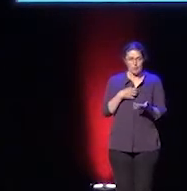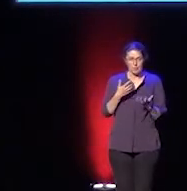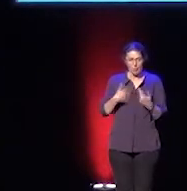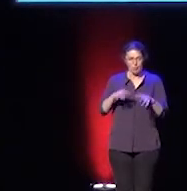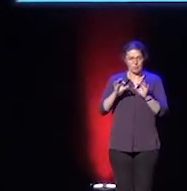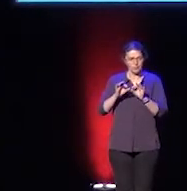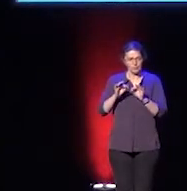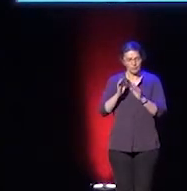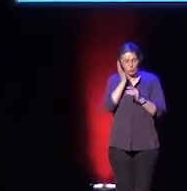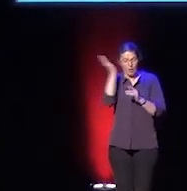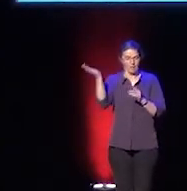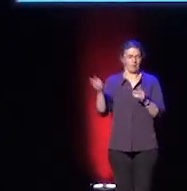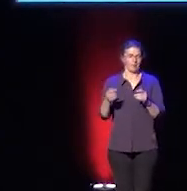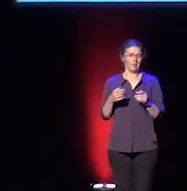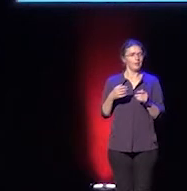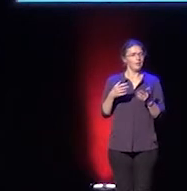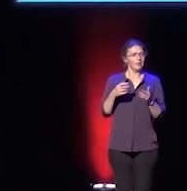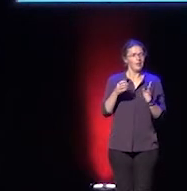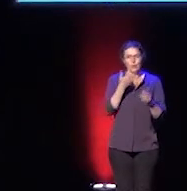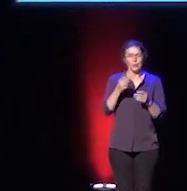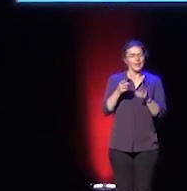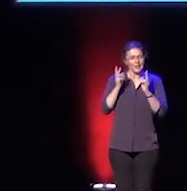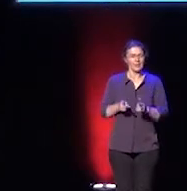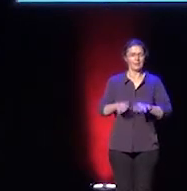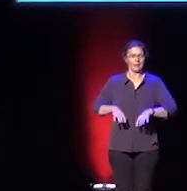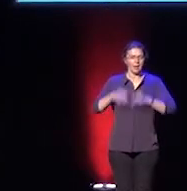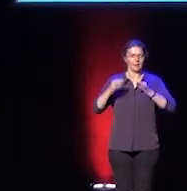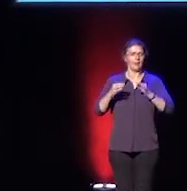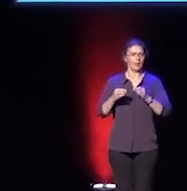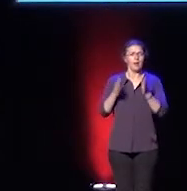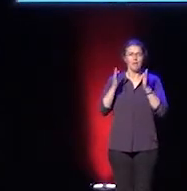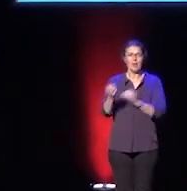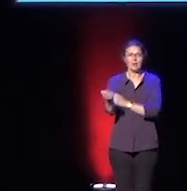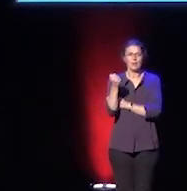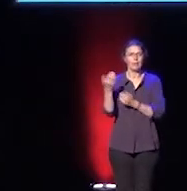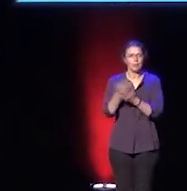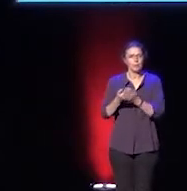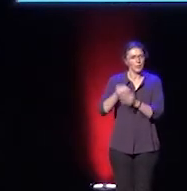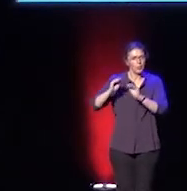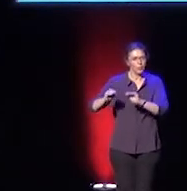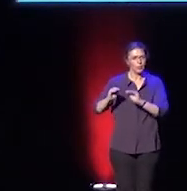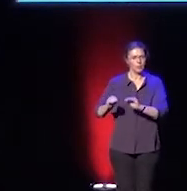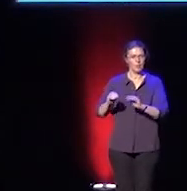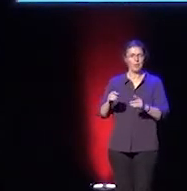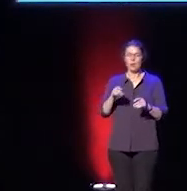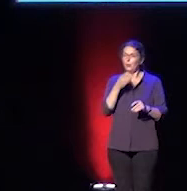hat, dass man nicht rechtzeitig dafür gesorgt hat, dass entsprechende Fachkräfte ausgebildet werden, dass man